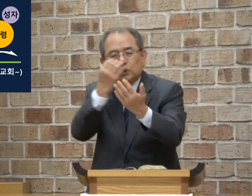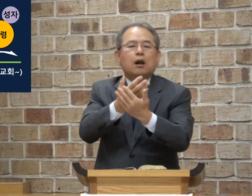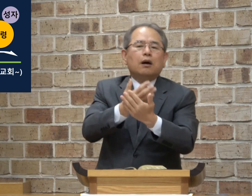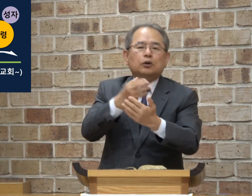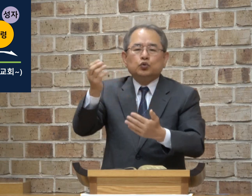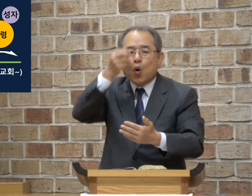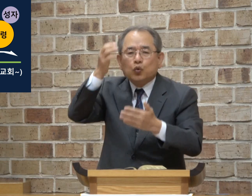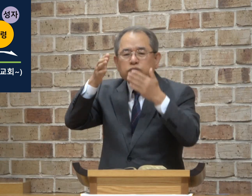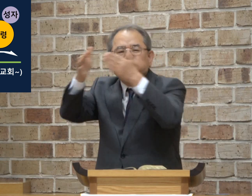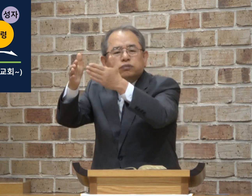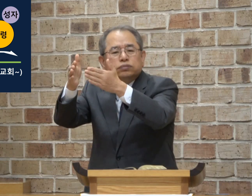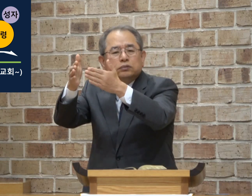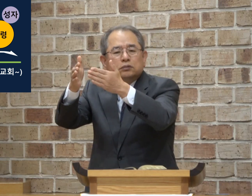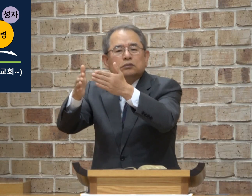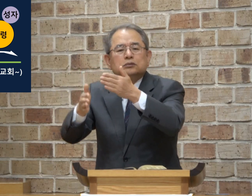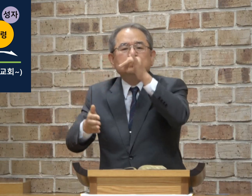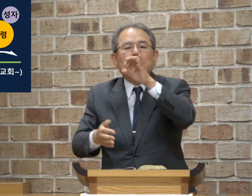깨닫게 해주세요. 인도해주세요.